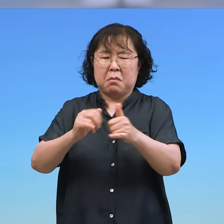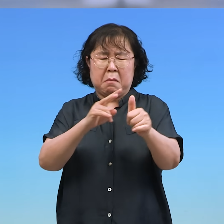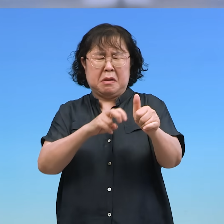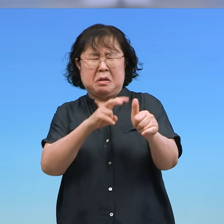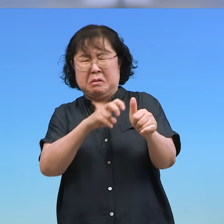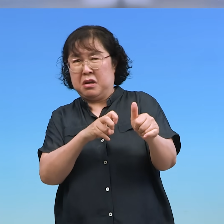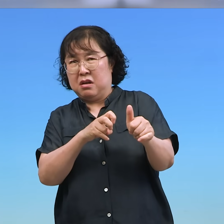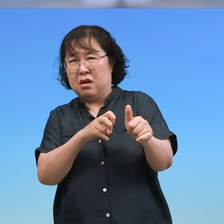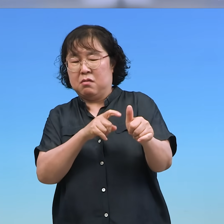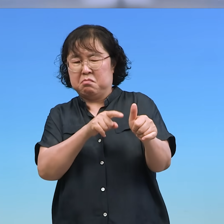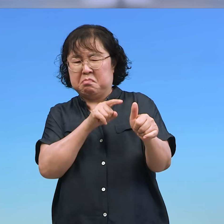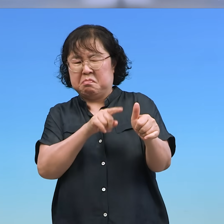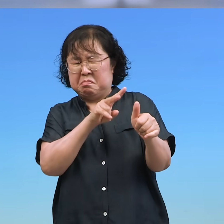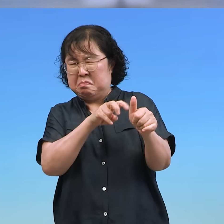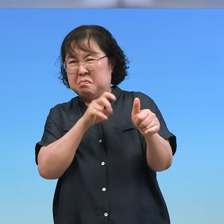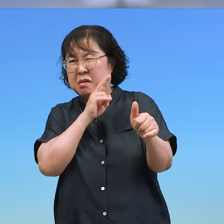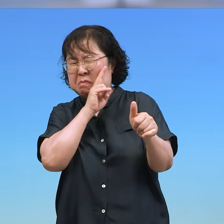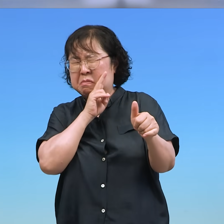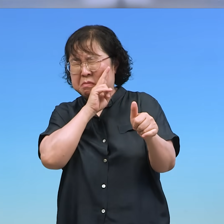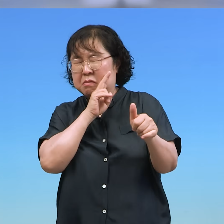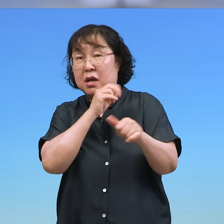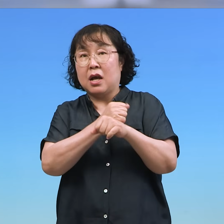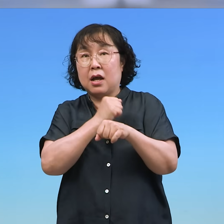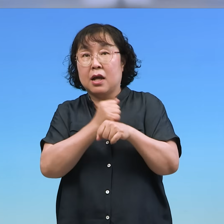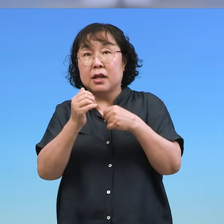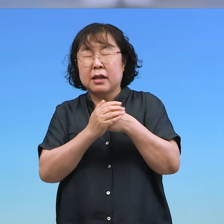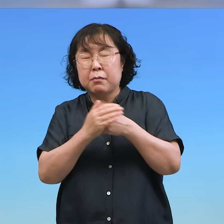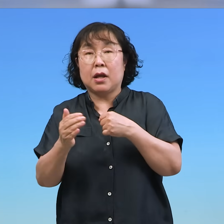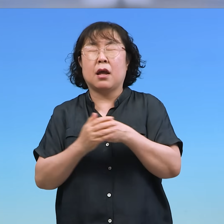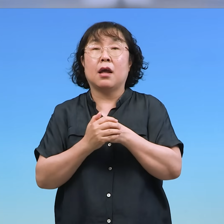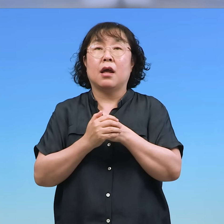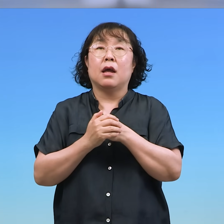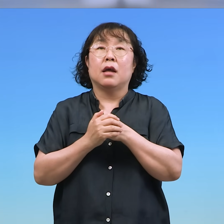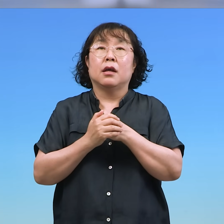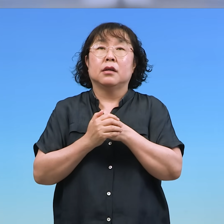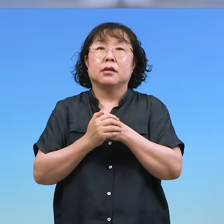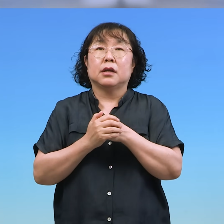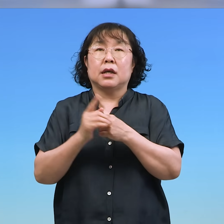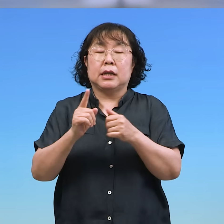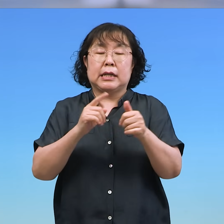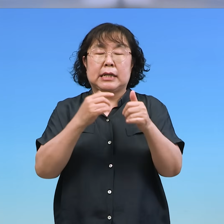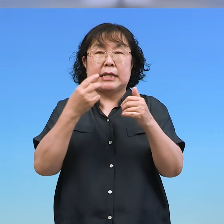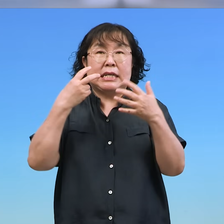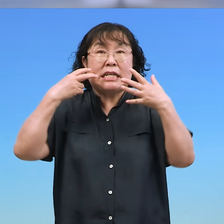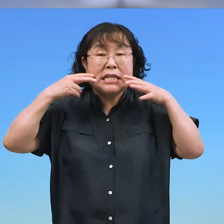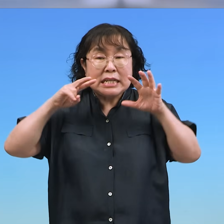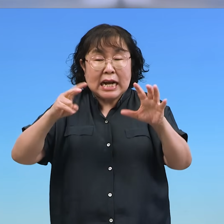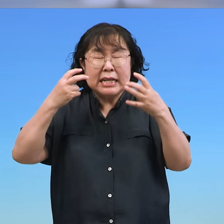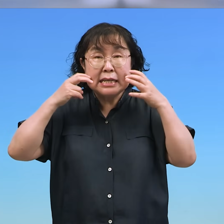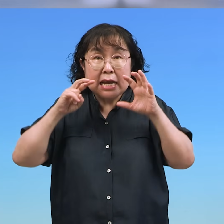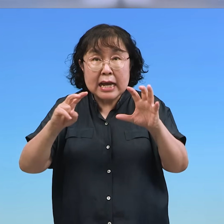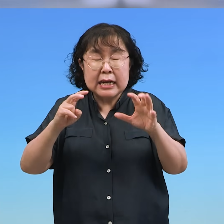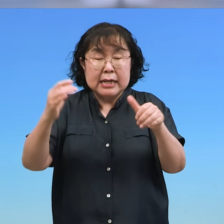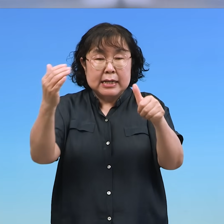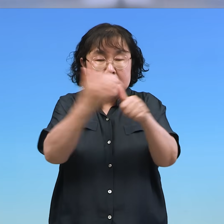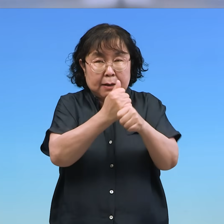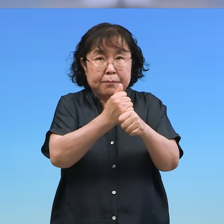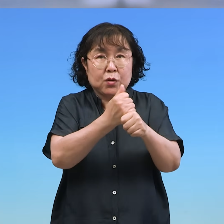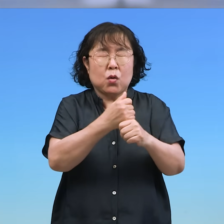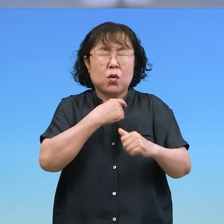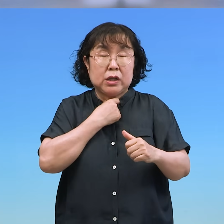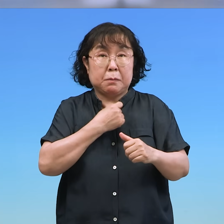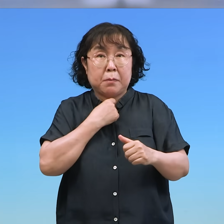두겠습니까? 정적들이 이게 지금 호시탐탐 이 다니엘을 잡으려고 그렇게 노리고 있는데, 그들이